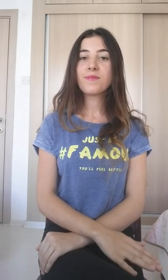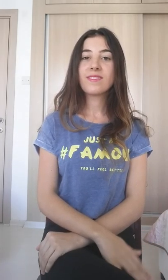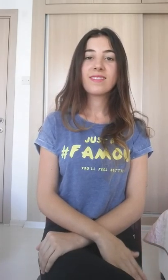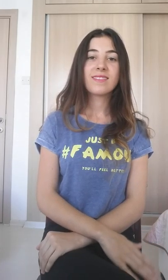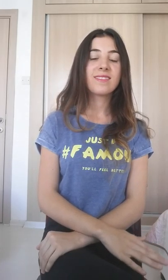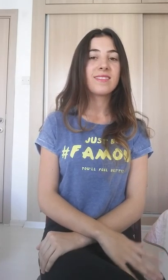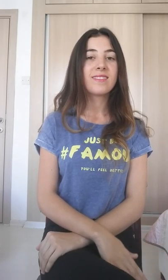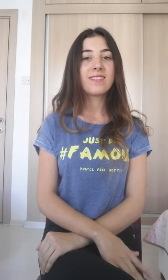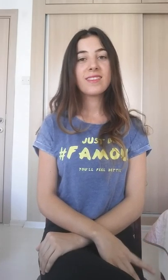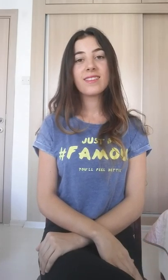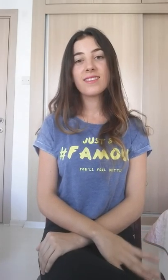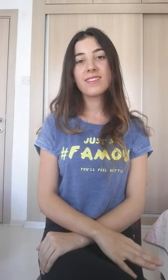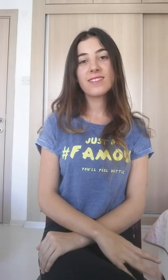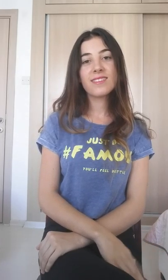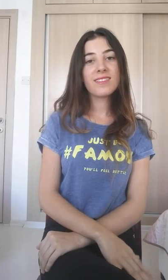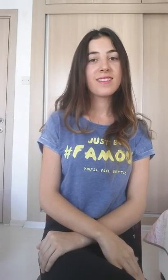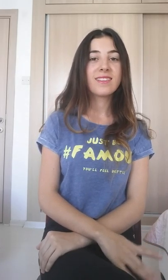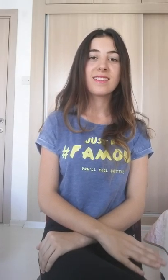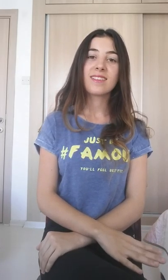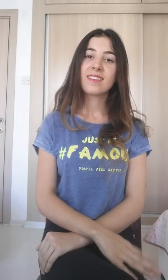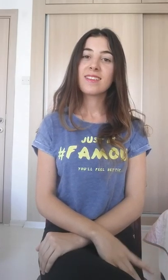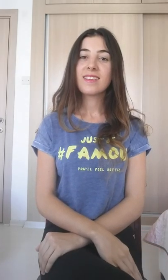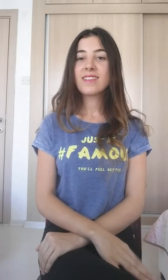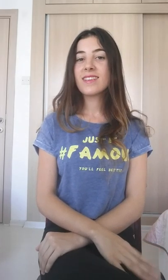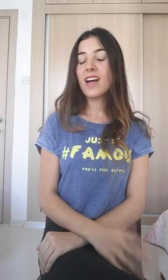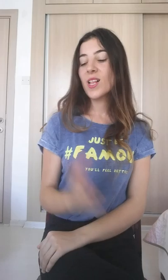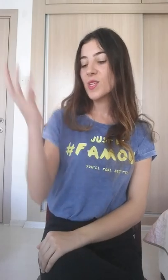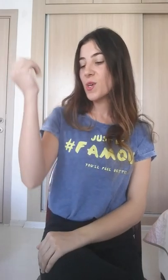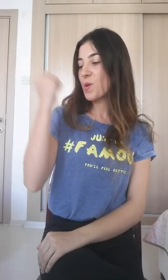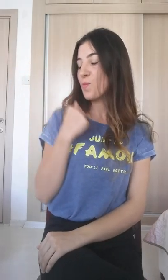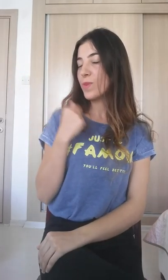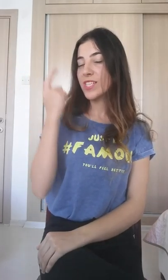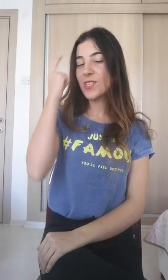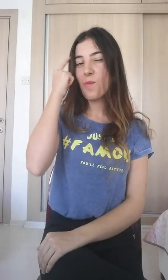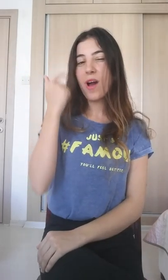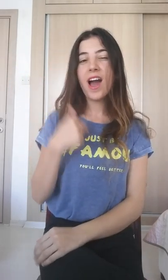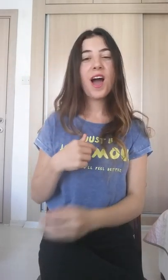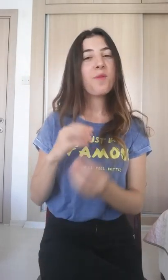başıma.